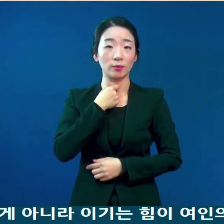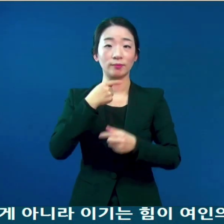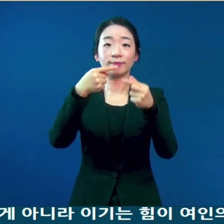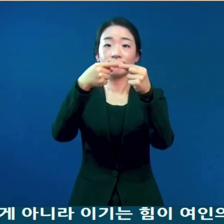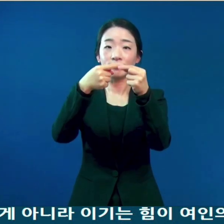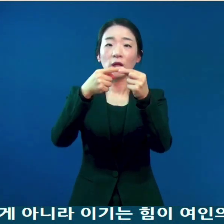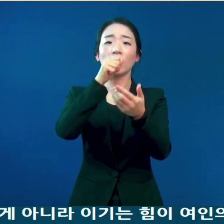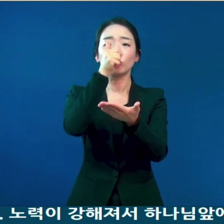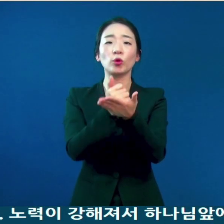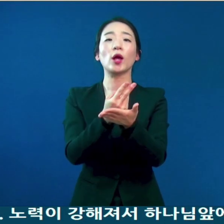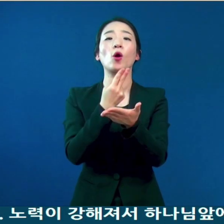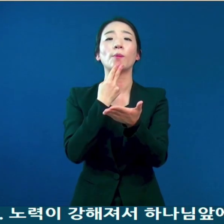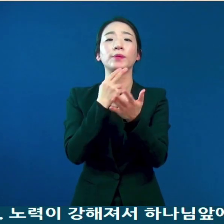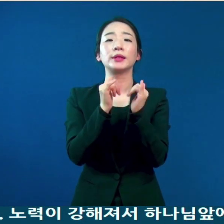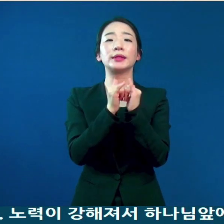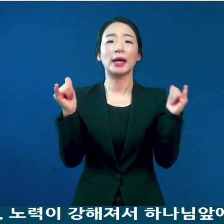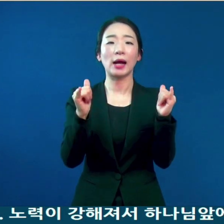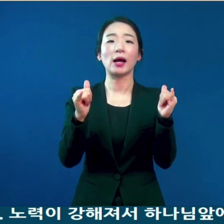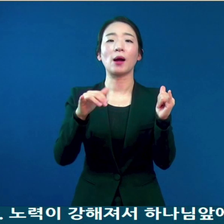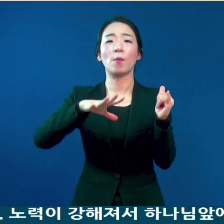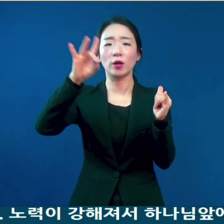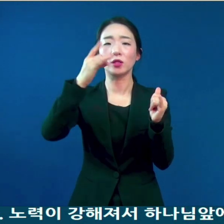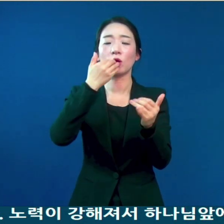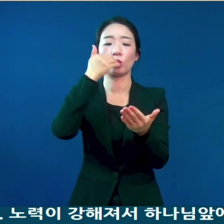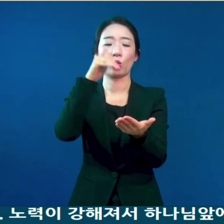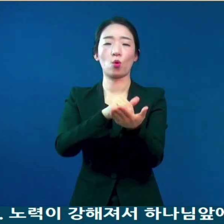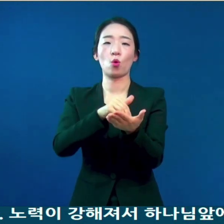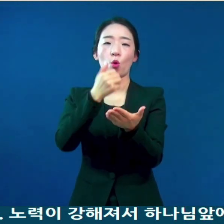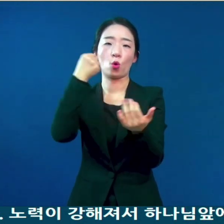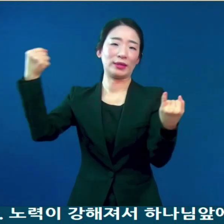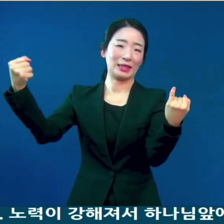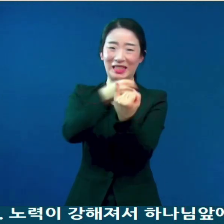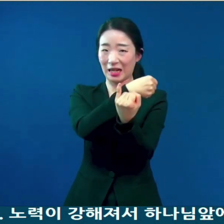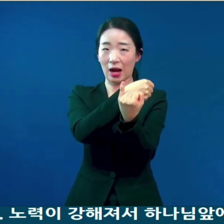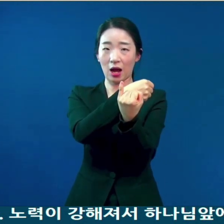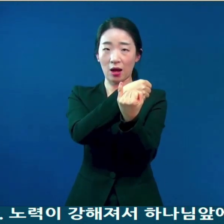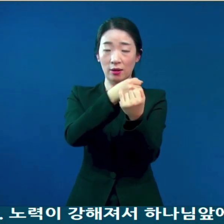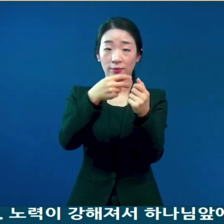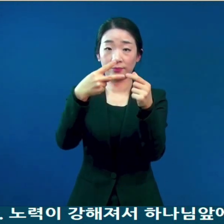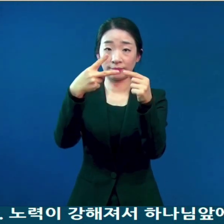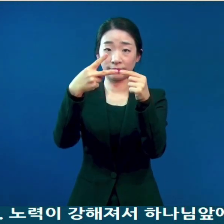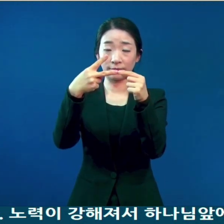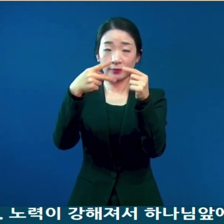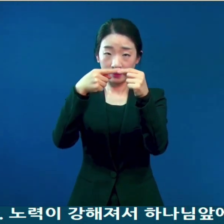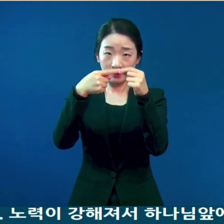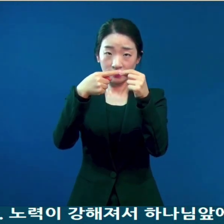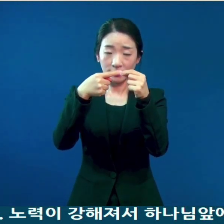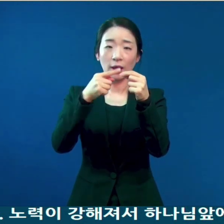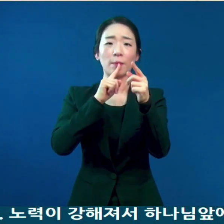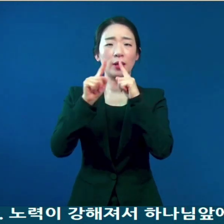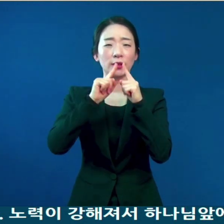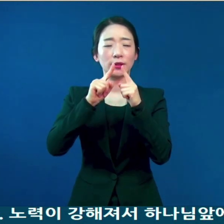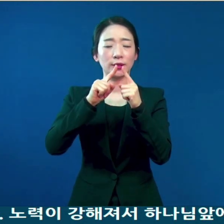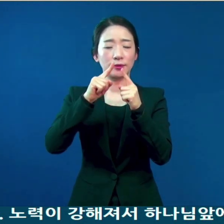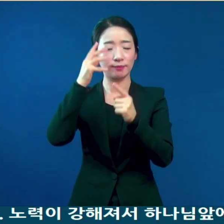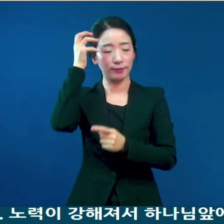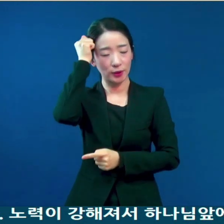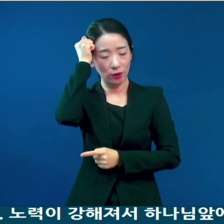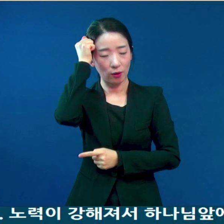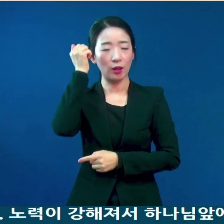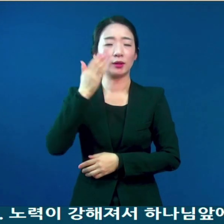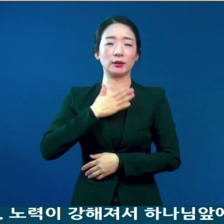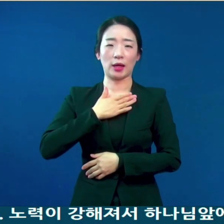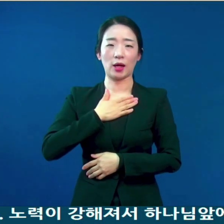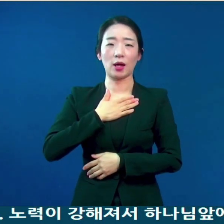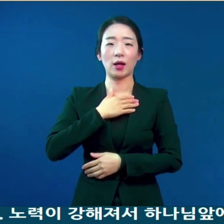중에 죄 없는 자가 먼저 돌로 치라. 이 말씀 우리 마음속에 새기면서 나는